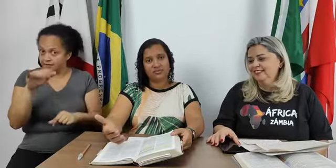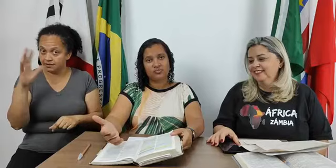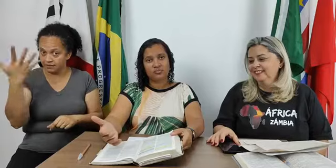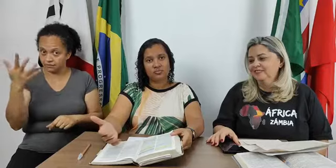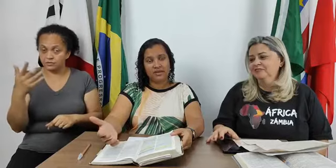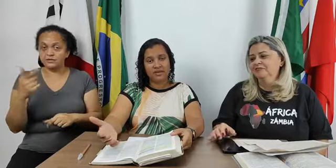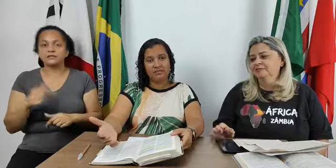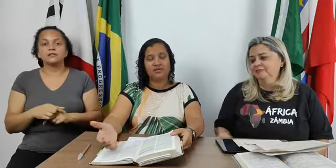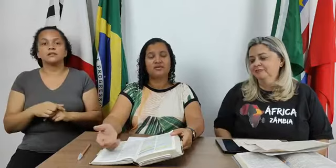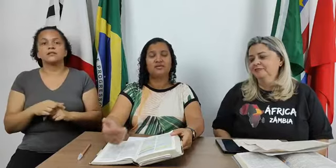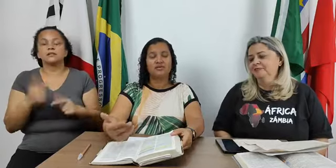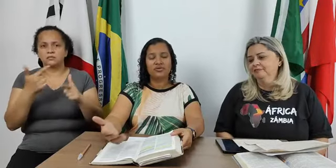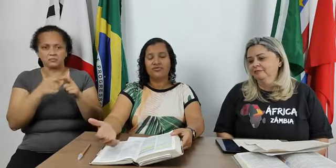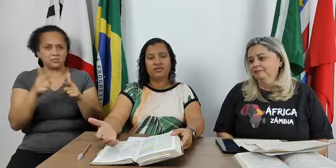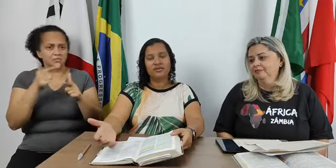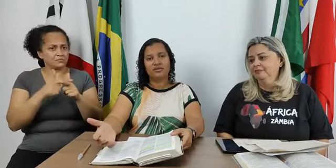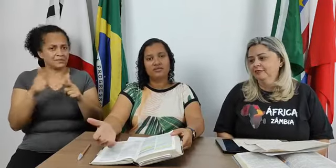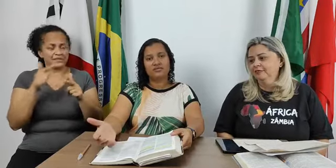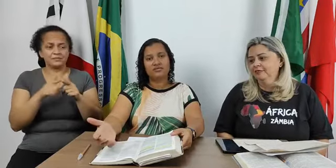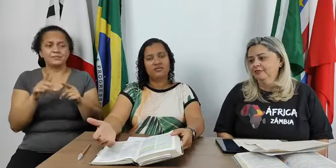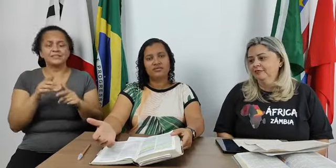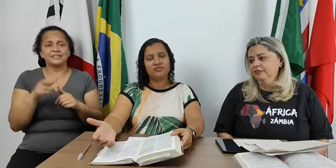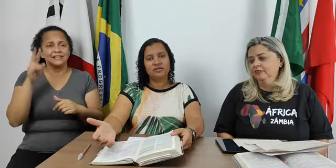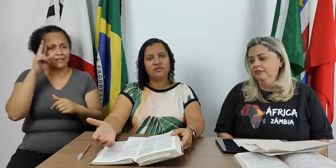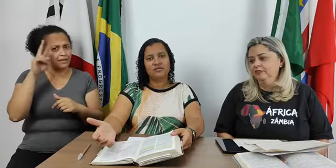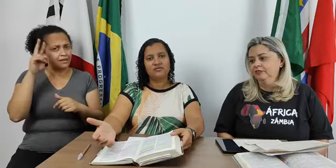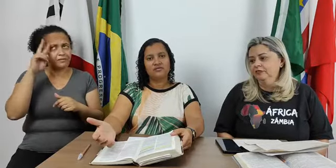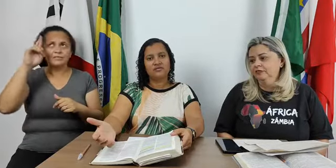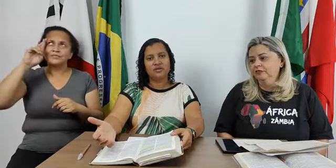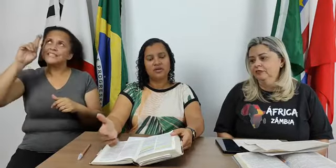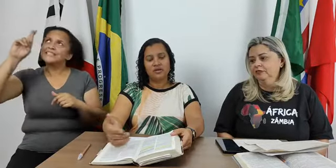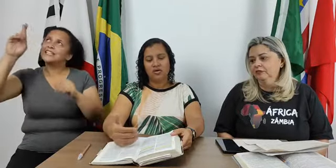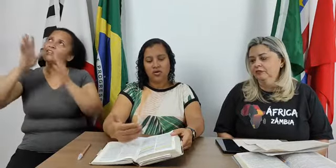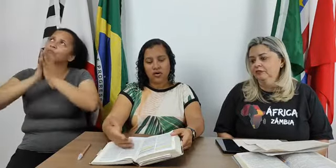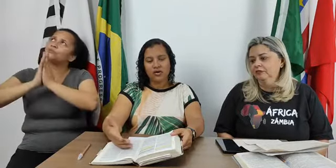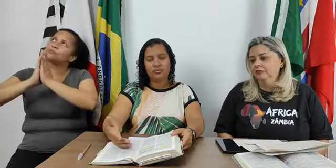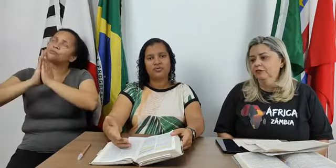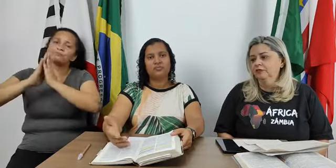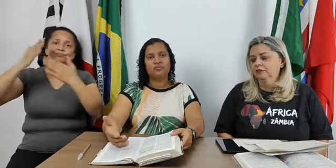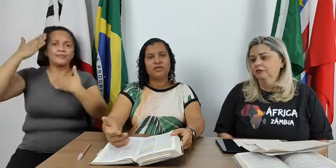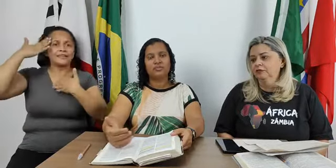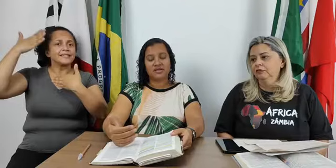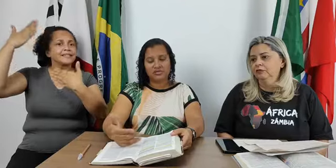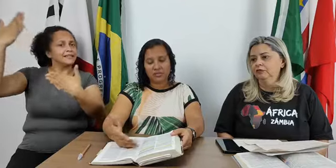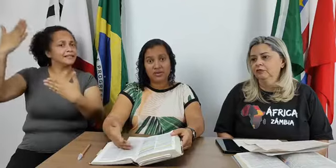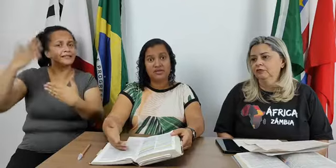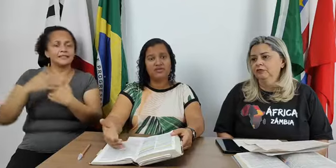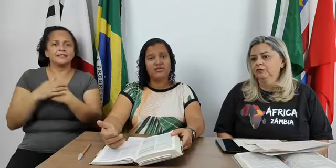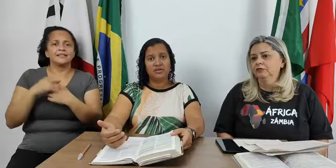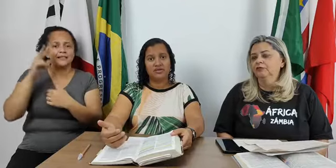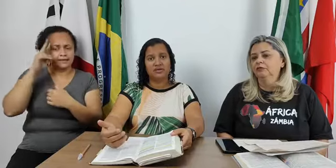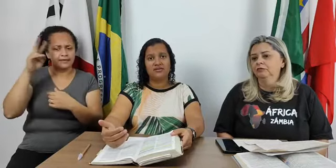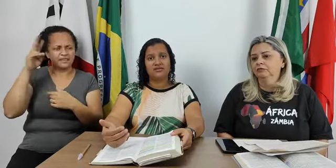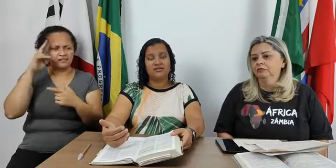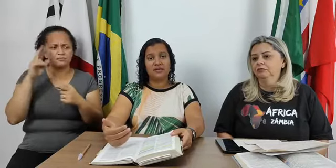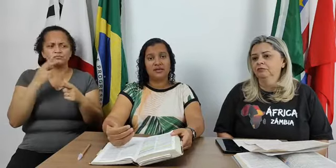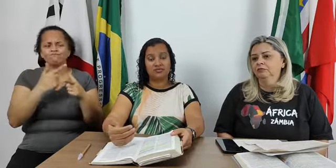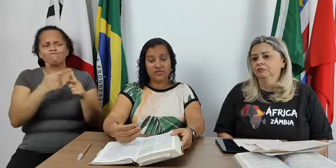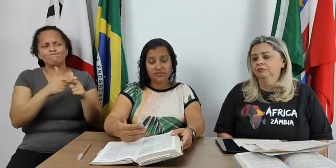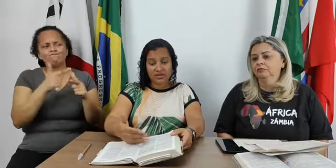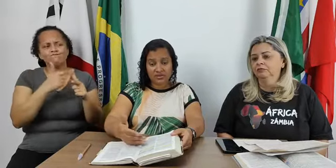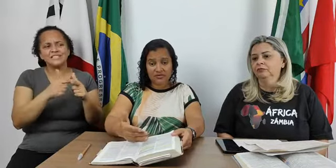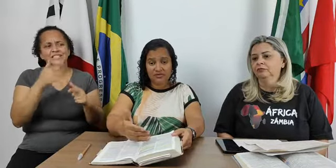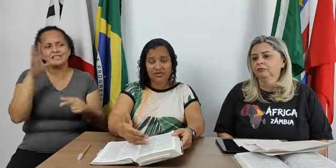está passando por problemas, glorifique a Deus. Olhe para o teu problema, tente aprender com ele,